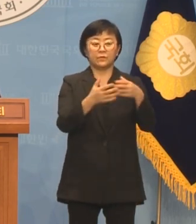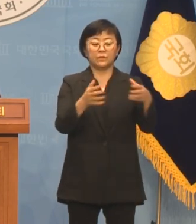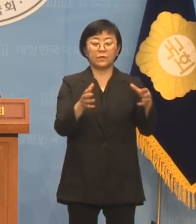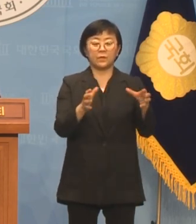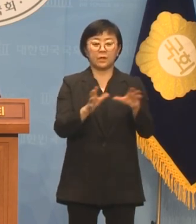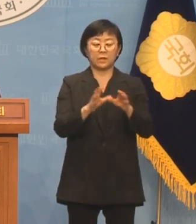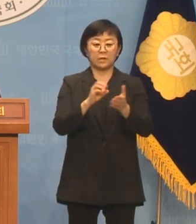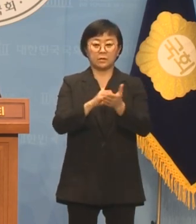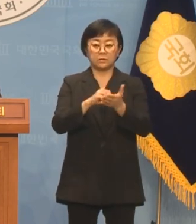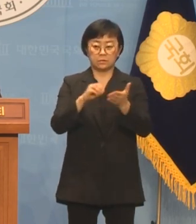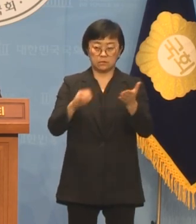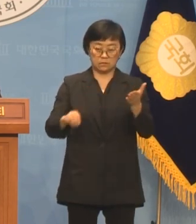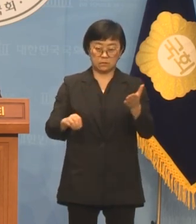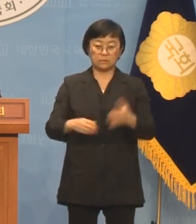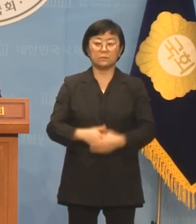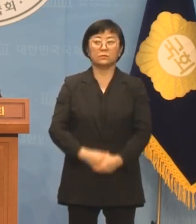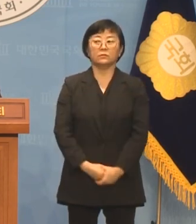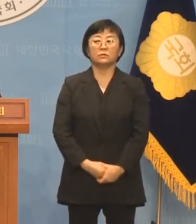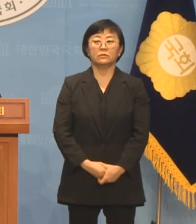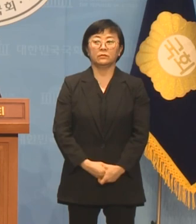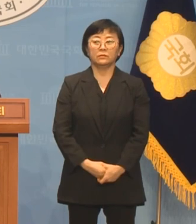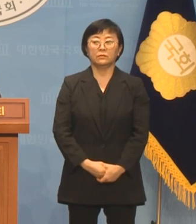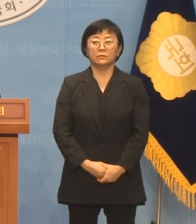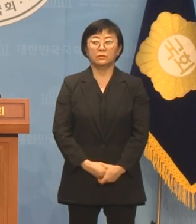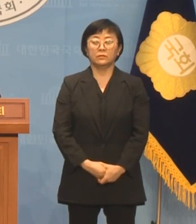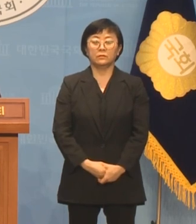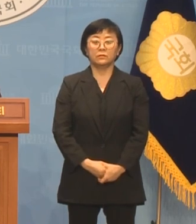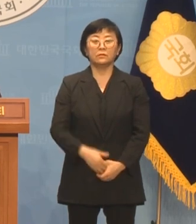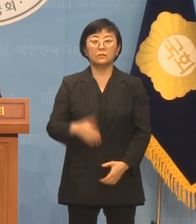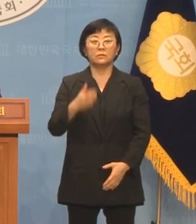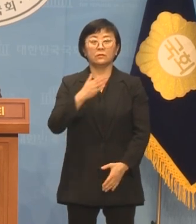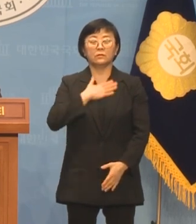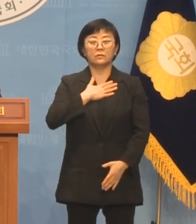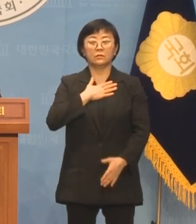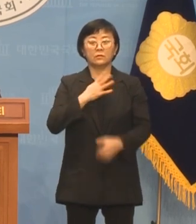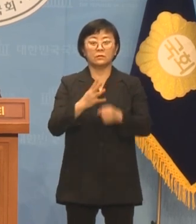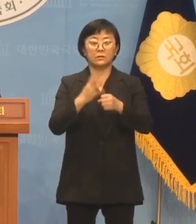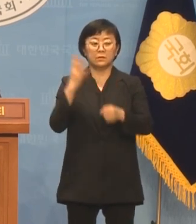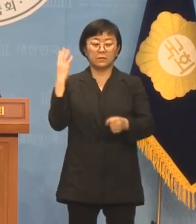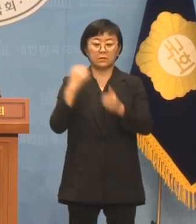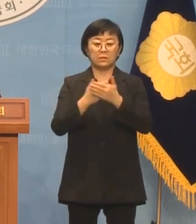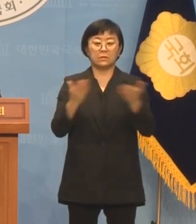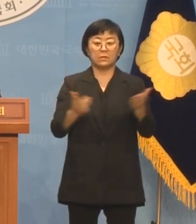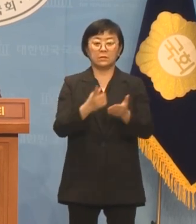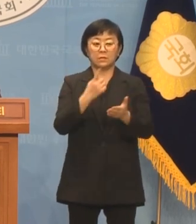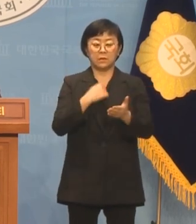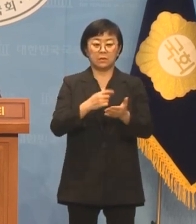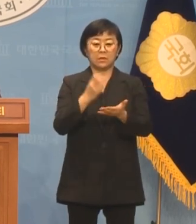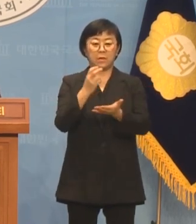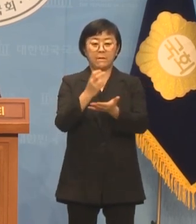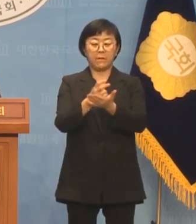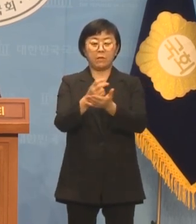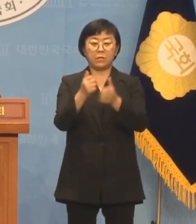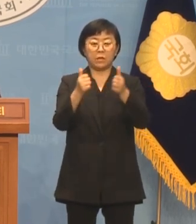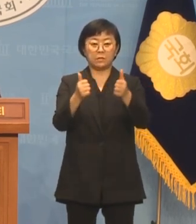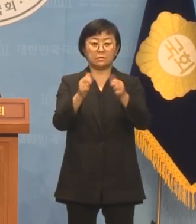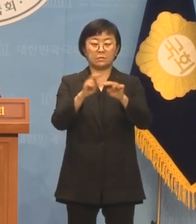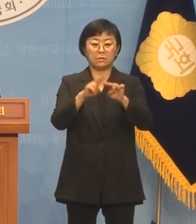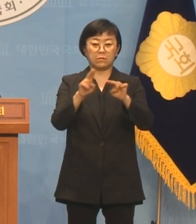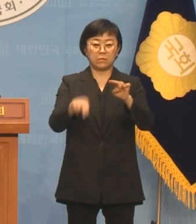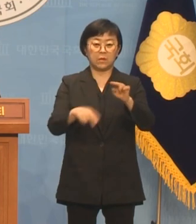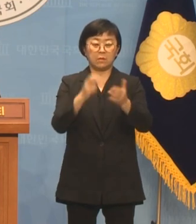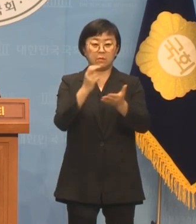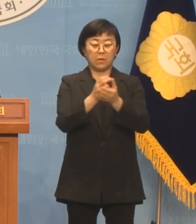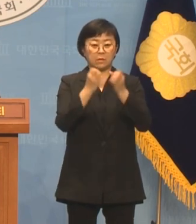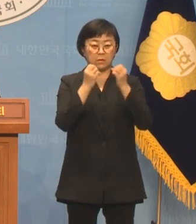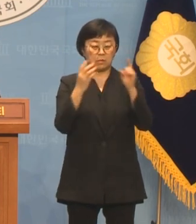더불어민주당을 탈당하겠습니다. 저는 4년 전 천직이라 여겼던 법관직을 내려놓고 오로지